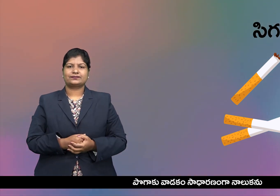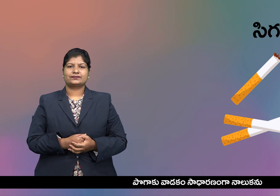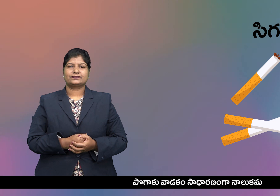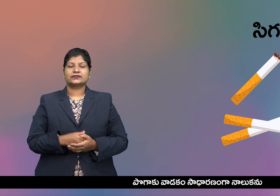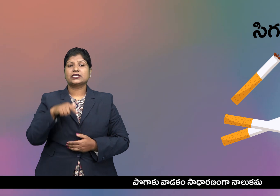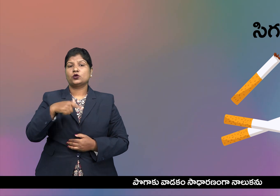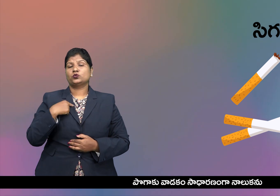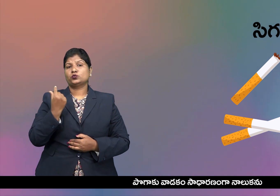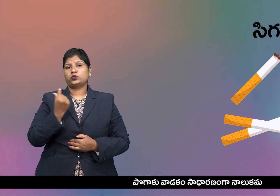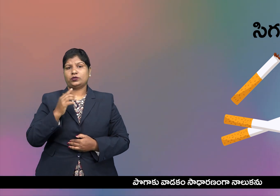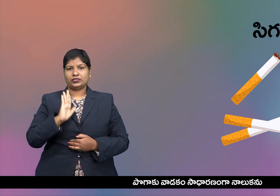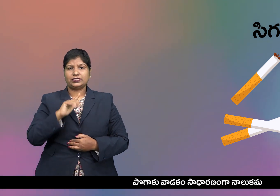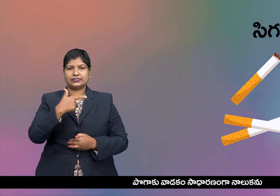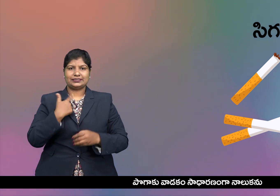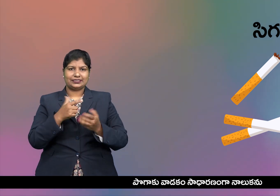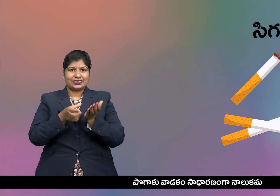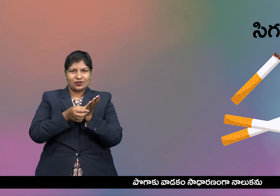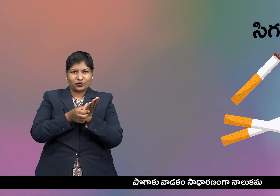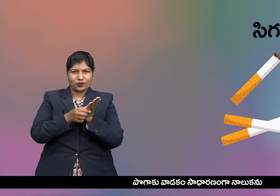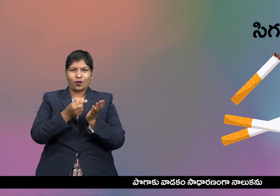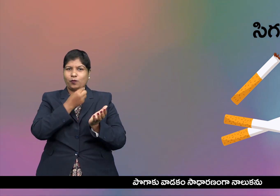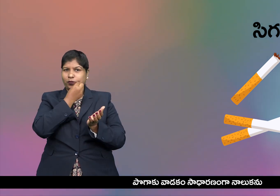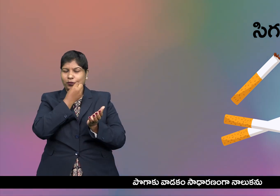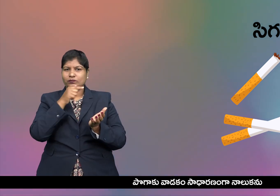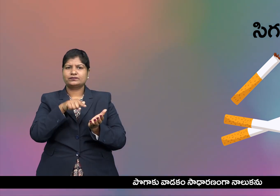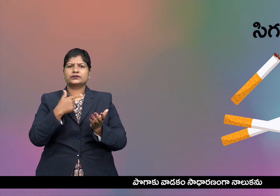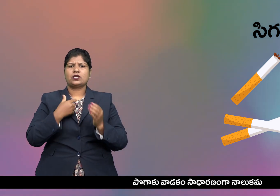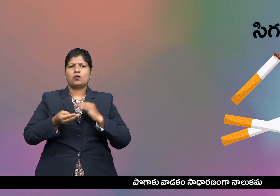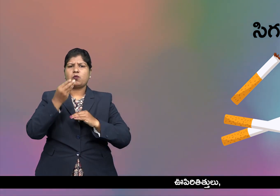పొగాకు వాడకం సాధారణంగా నాలుకను,